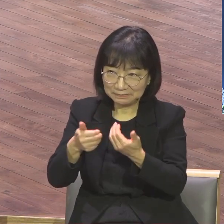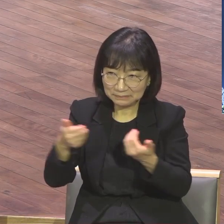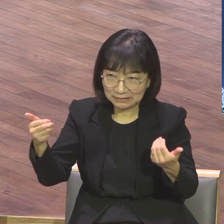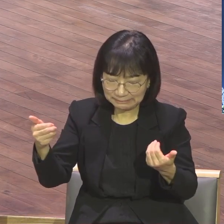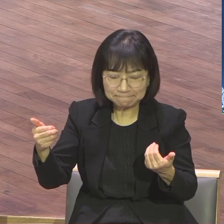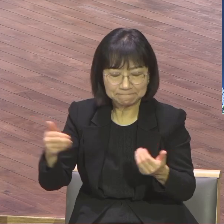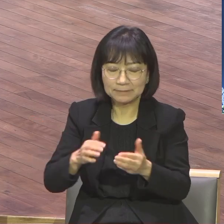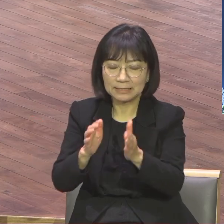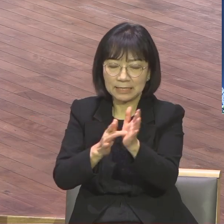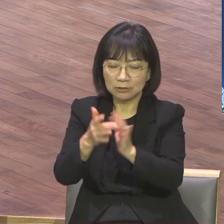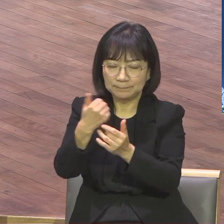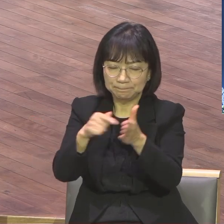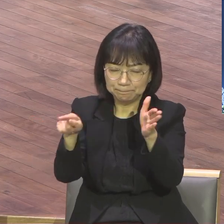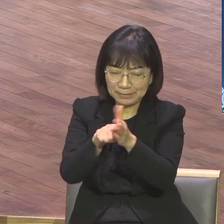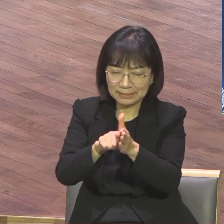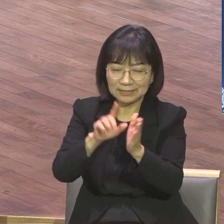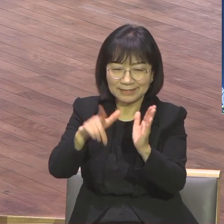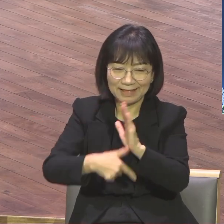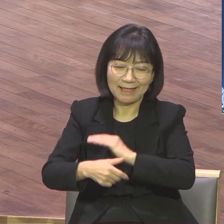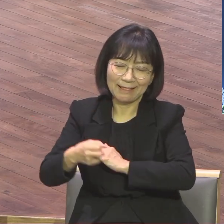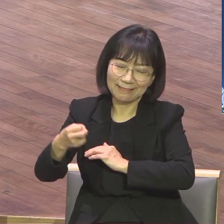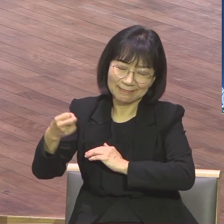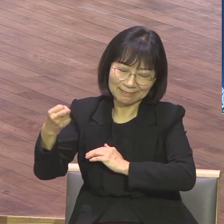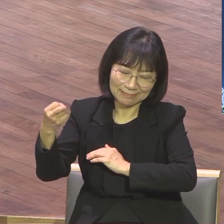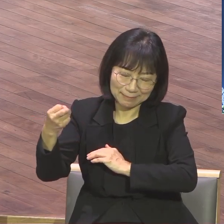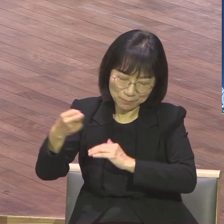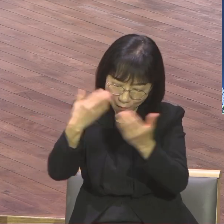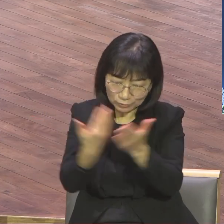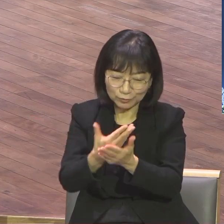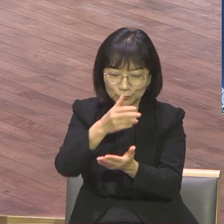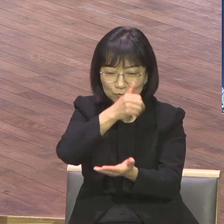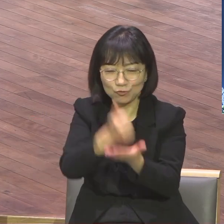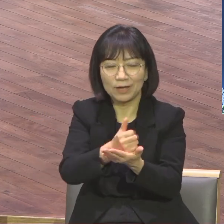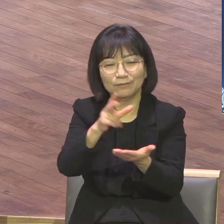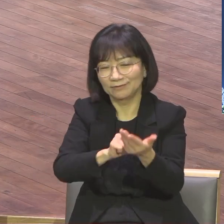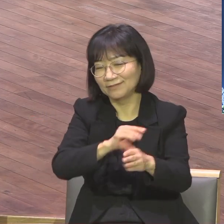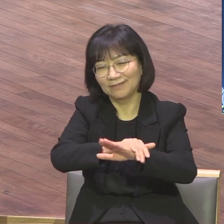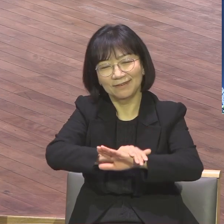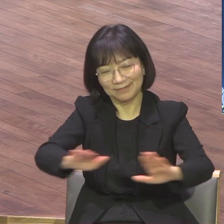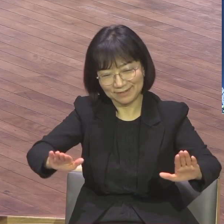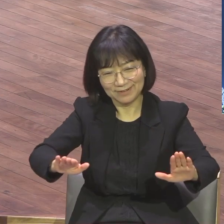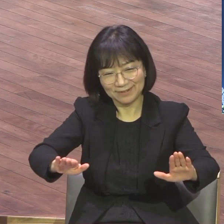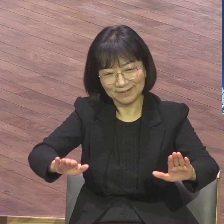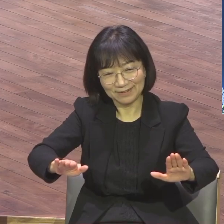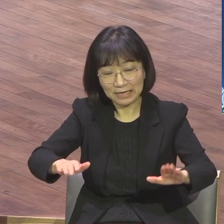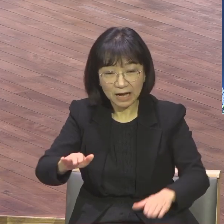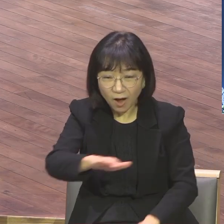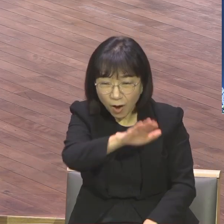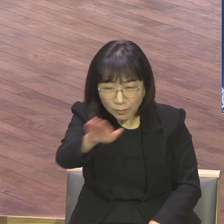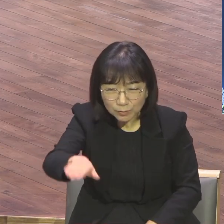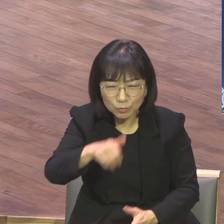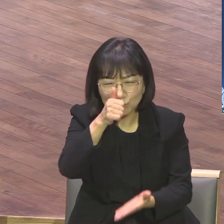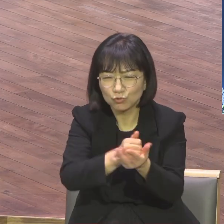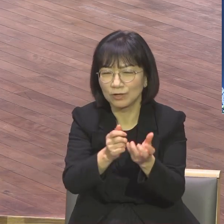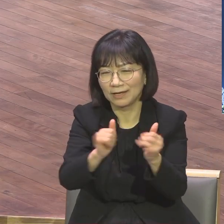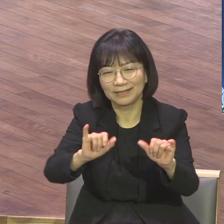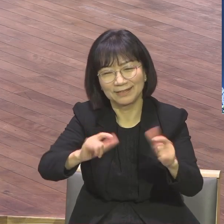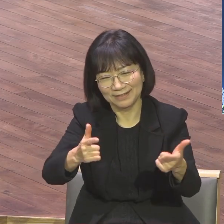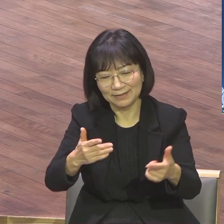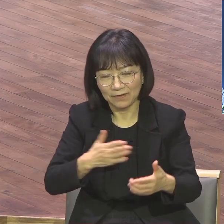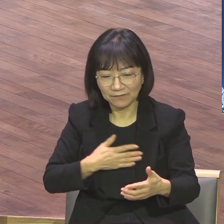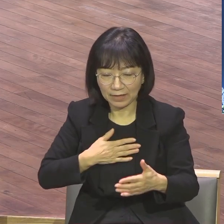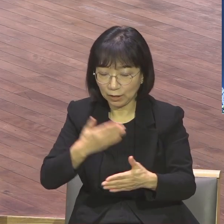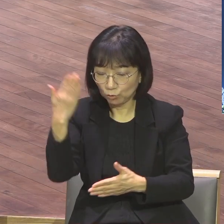그래서 우리는 죄인 아니요 의인입니다. 의인. 아멘. 여러분 자신의 신분을 알아야 돼요. 안 그러면 자꾸